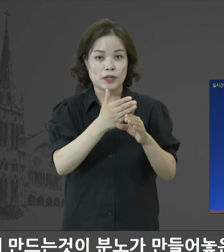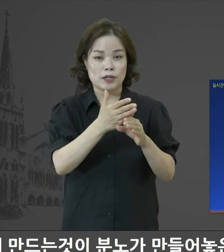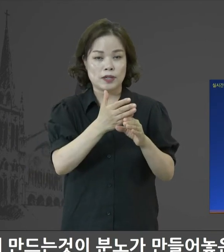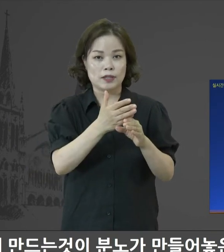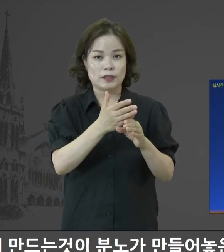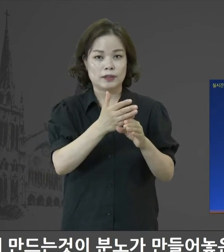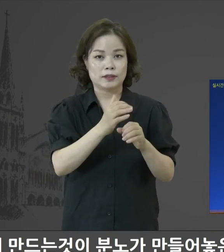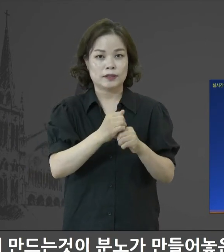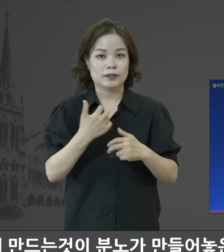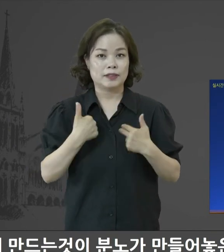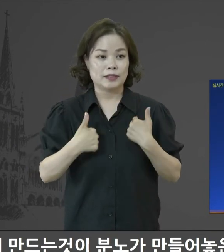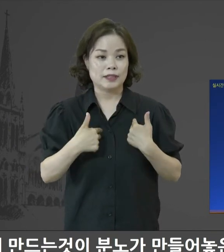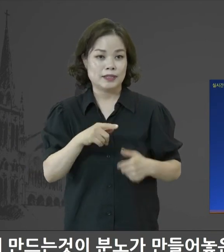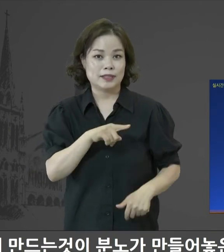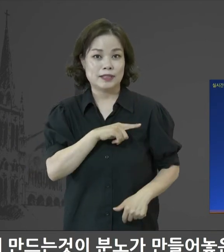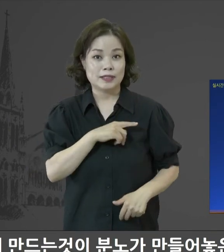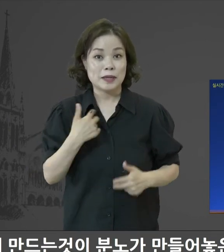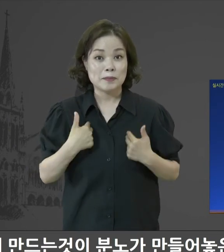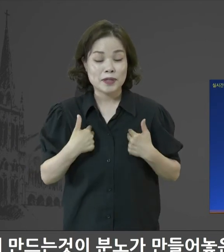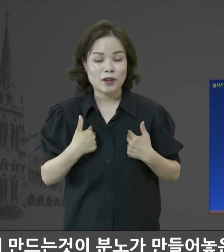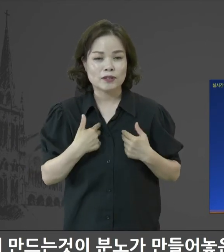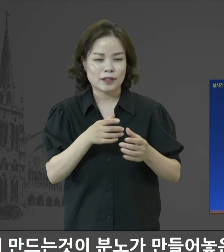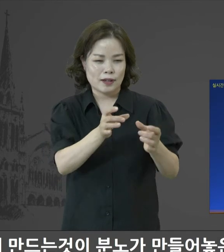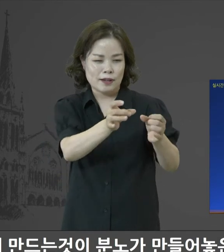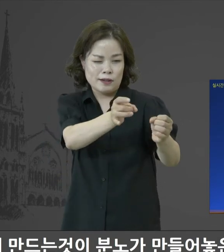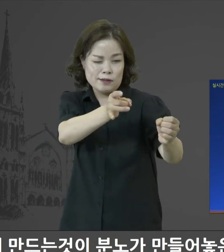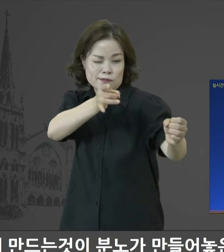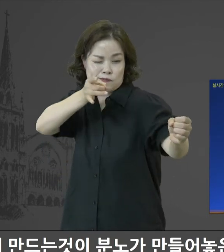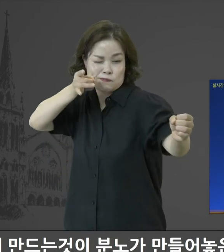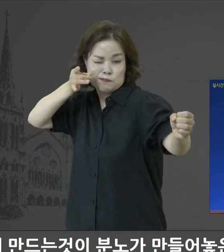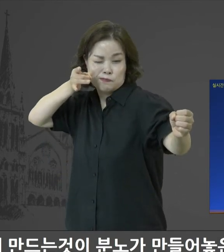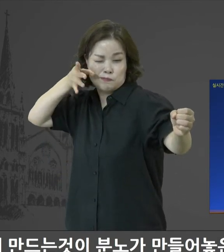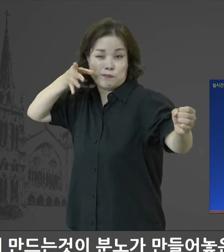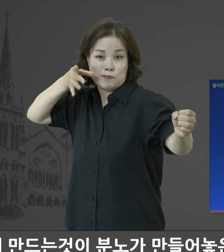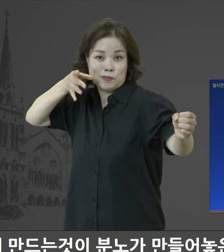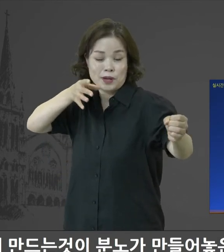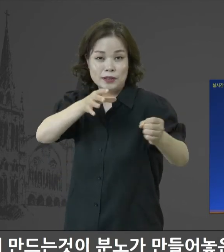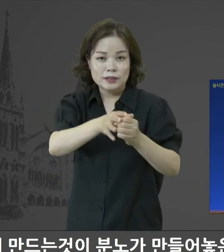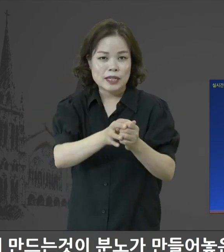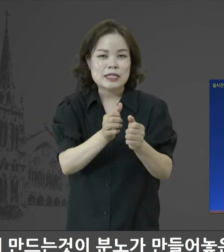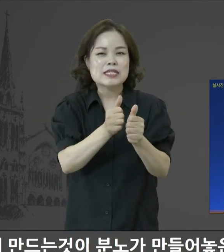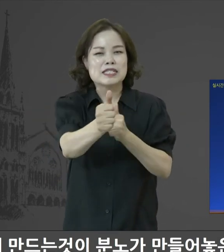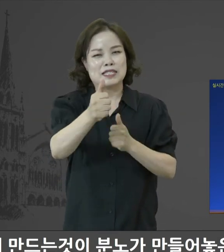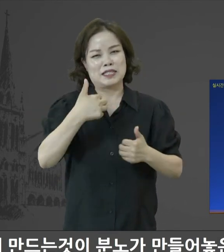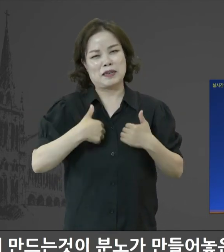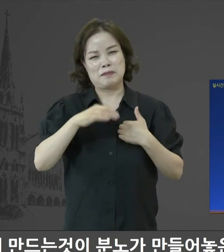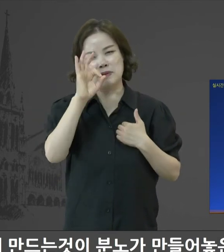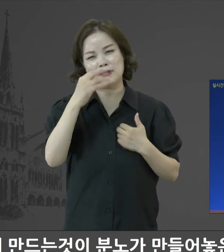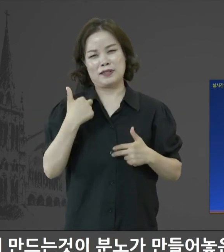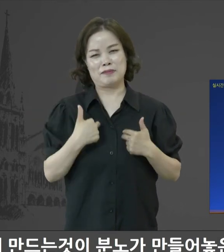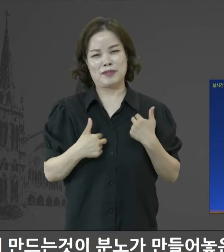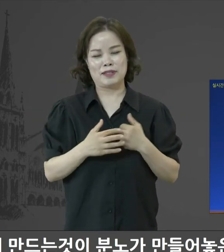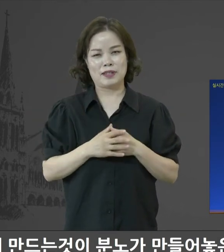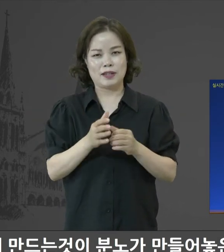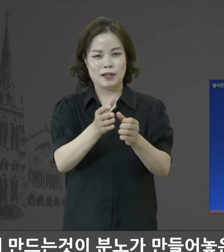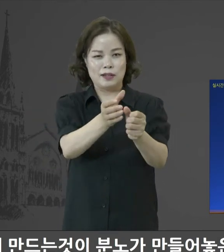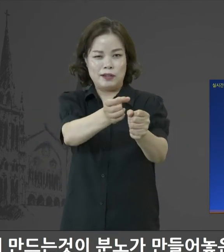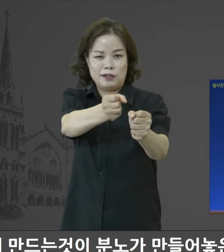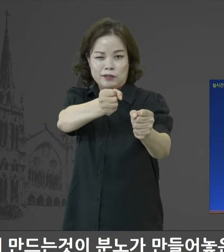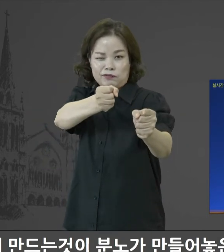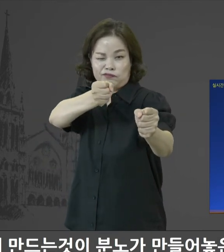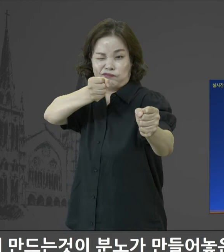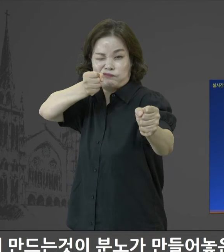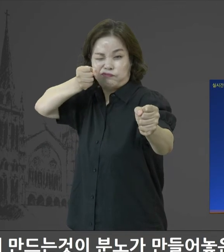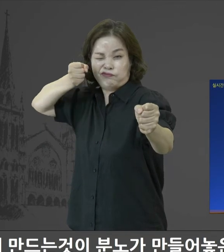제일 재밌게 본 게 양궁입니다. 역시 이기는 게임을 봐야 재밌더라고요. 이 양궁이라는 게 저는